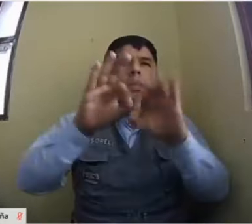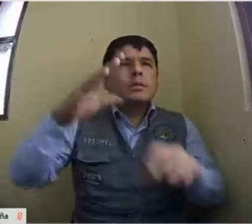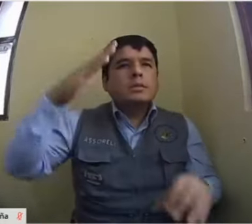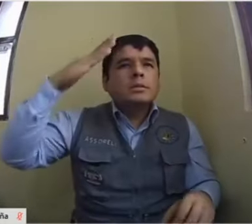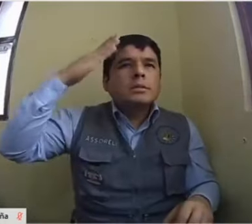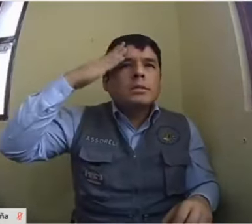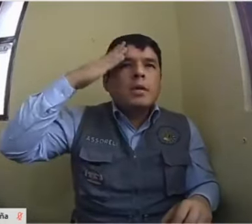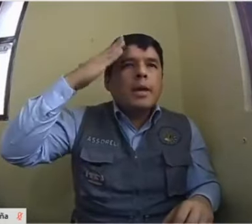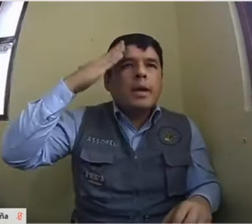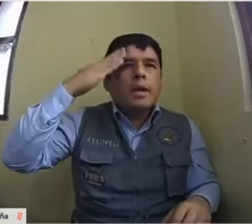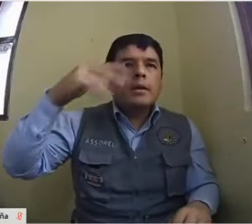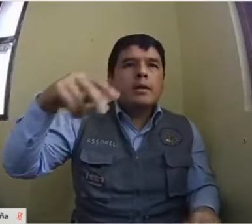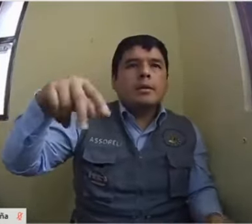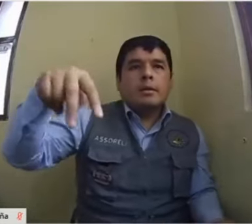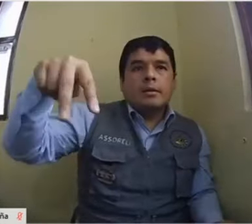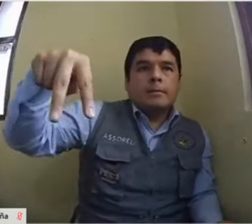También es importante saber,